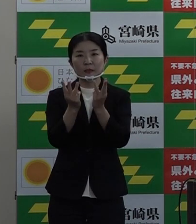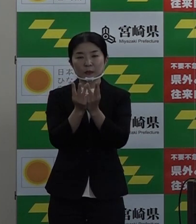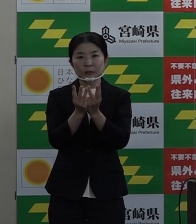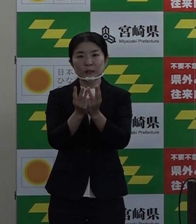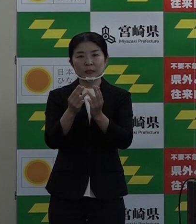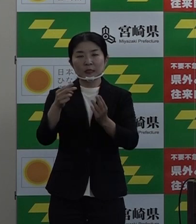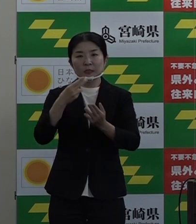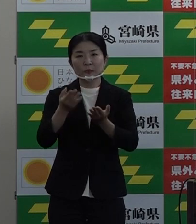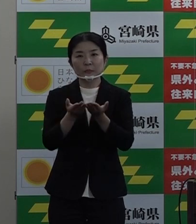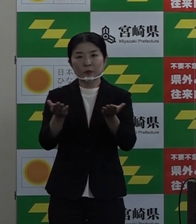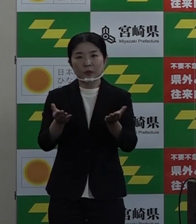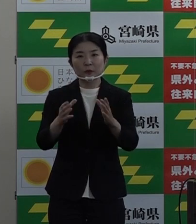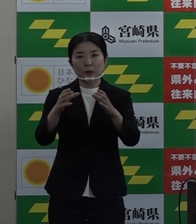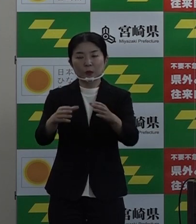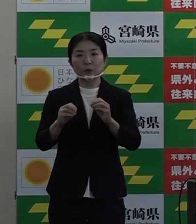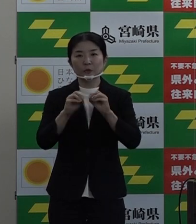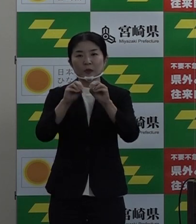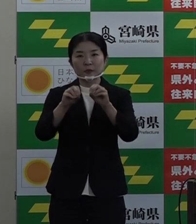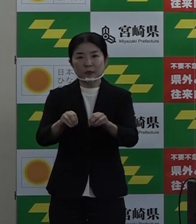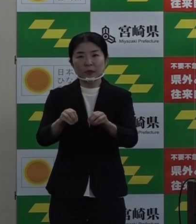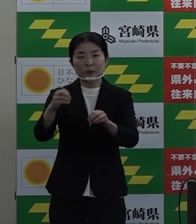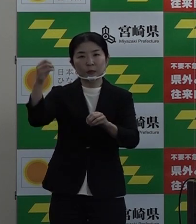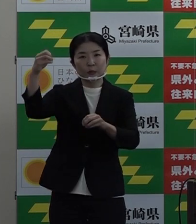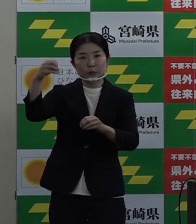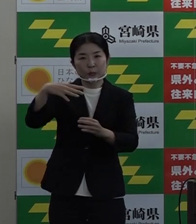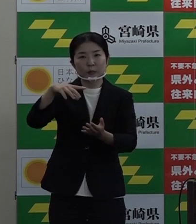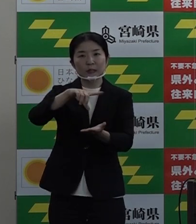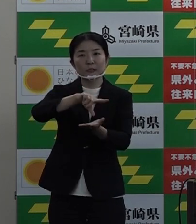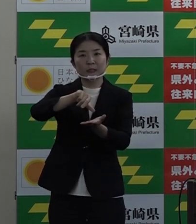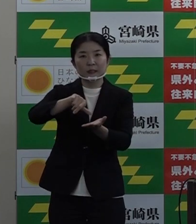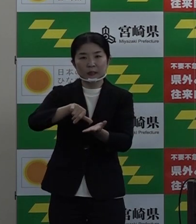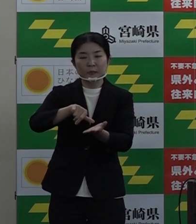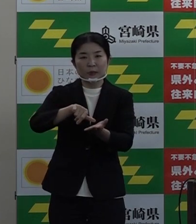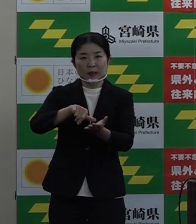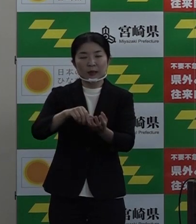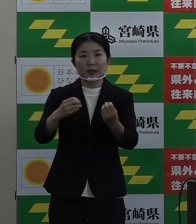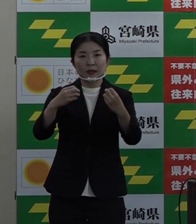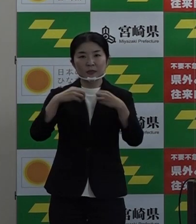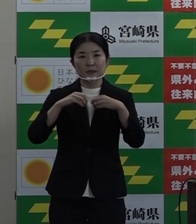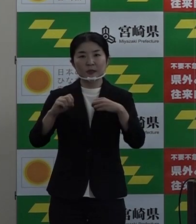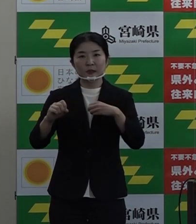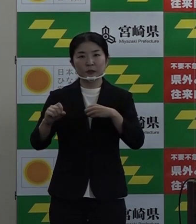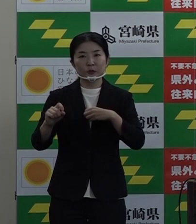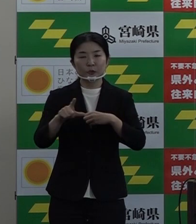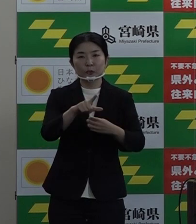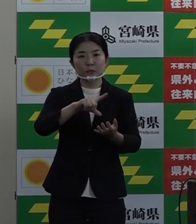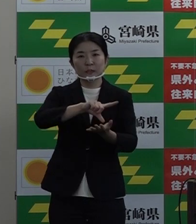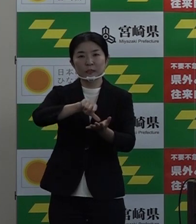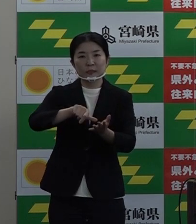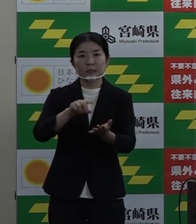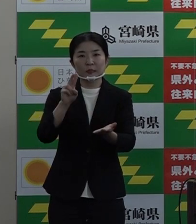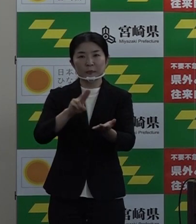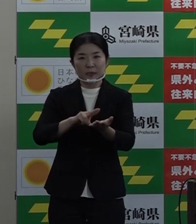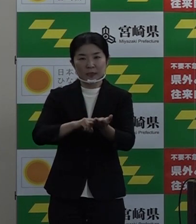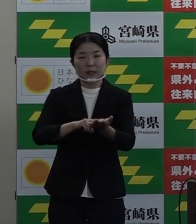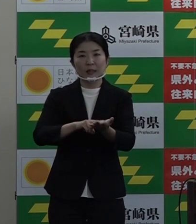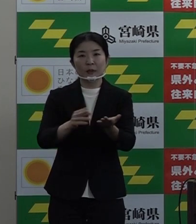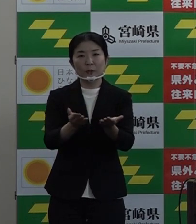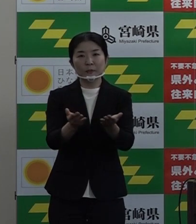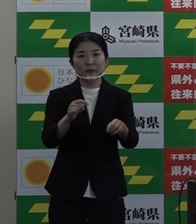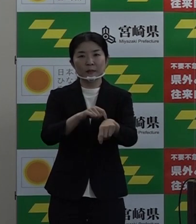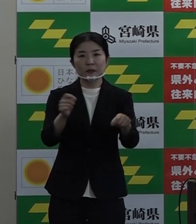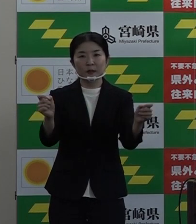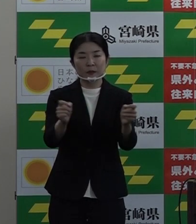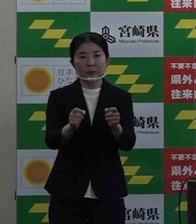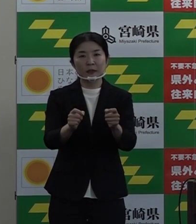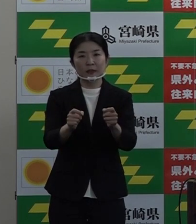のクラスターが確認をされた日向県域、これは感染急増圏域に指定をいたしまして、営業時間の短縮要請などを